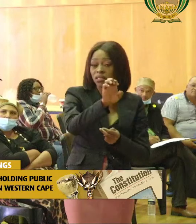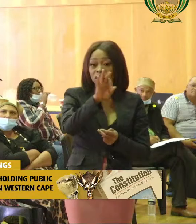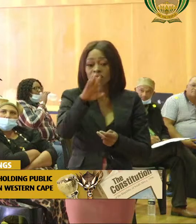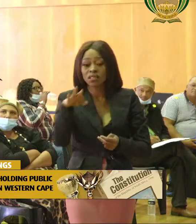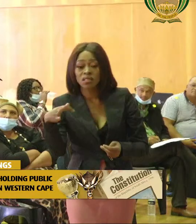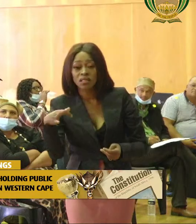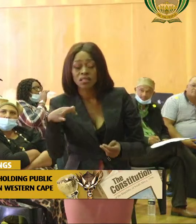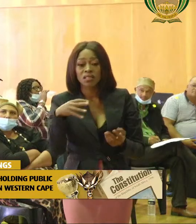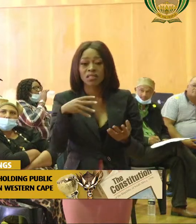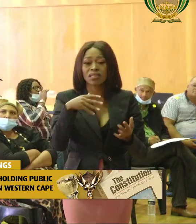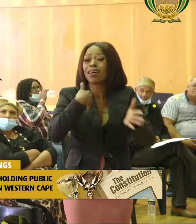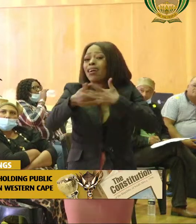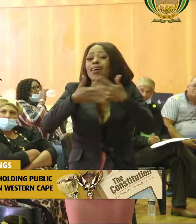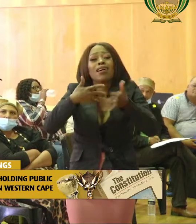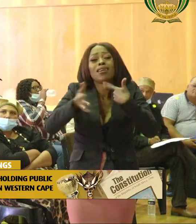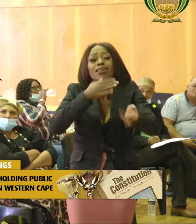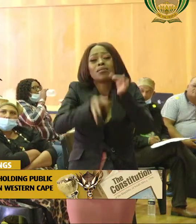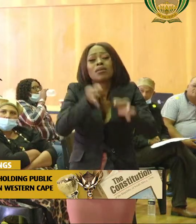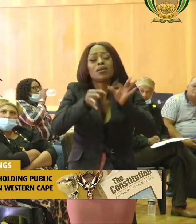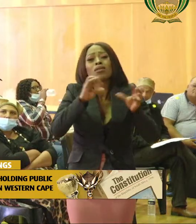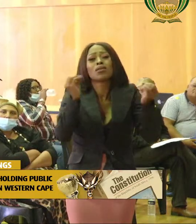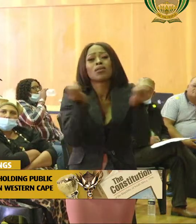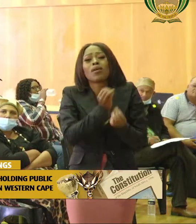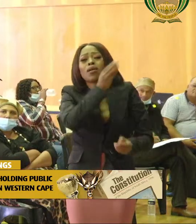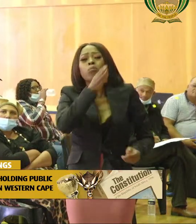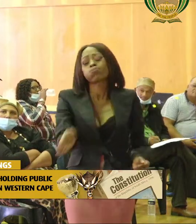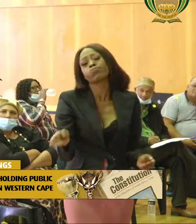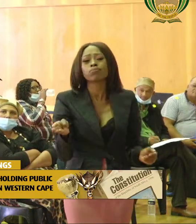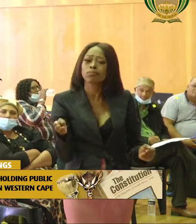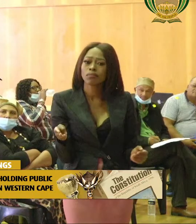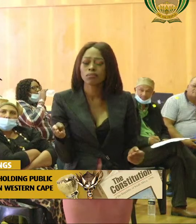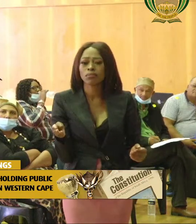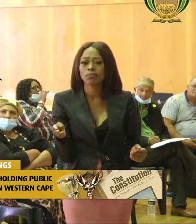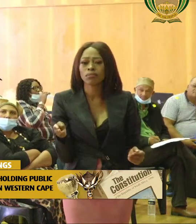en wat 'n politieke party daar ook al is.